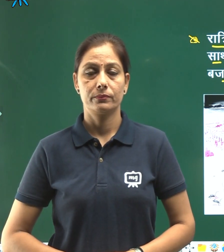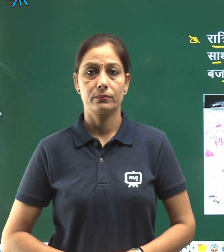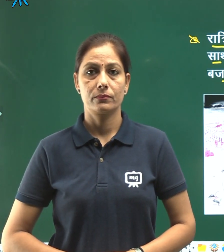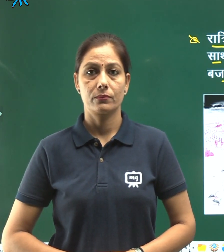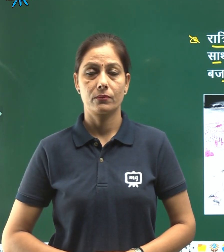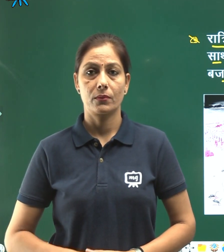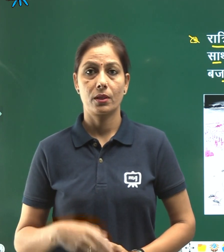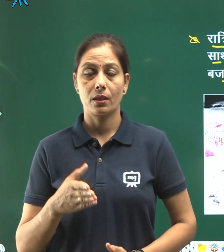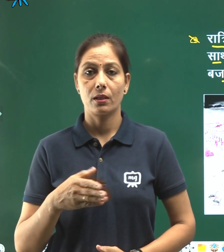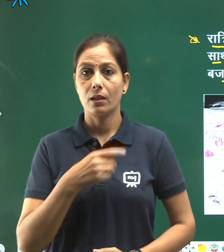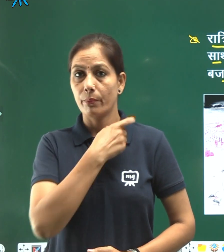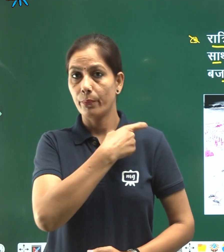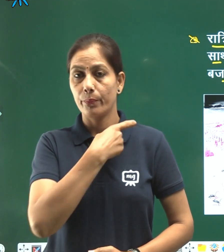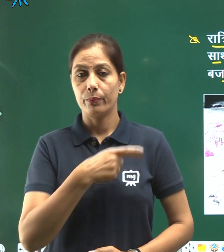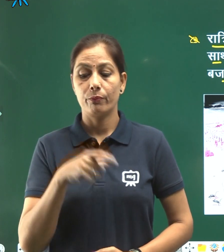यह है पहलवान लुट्टन सिंह,